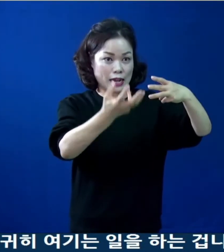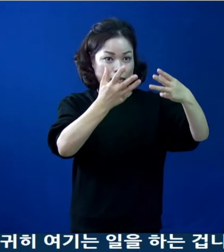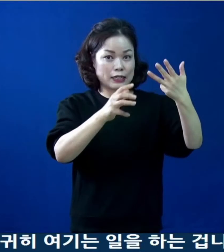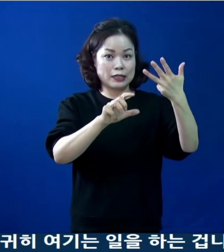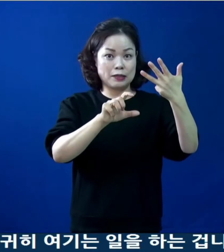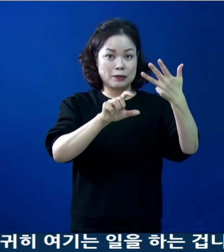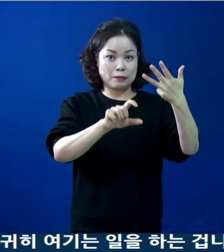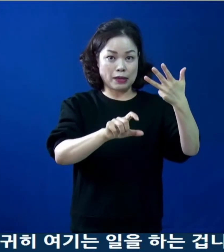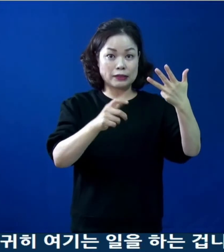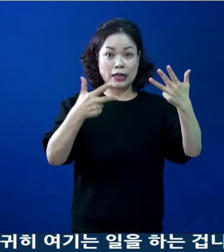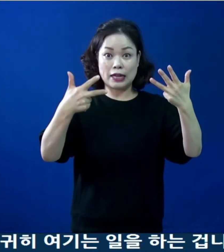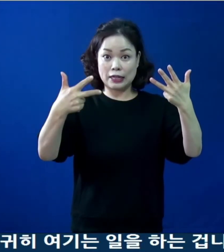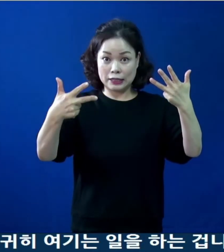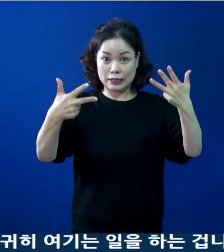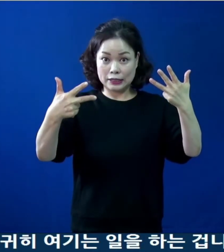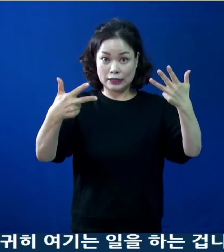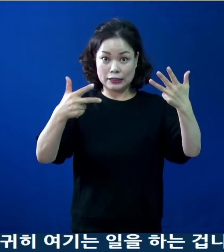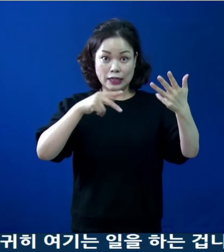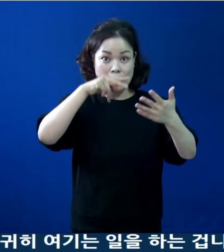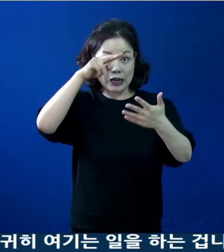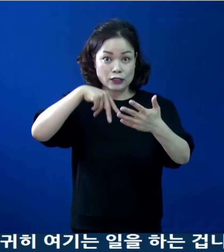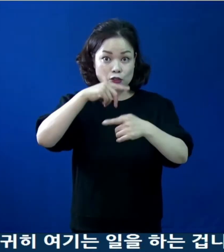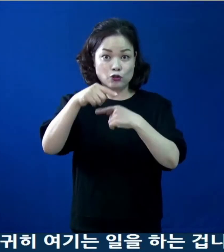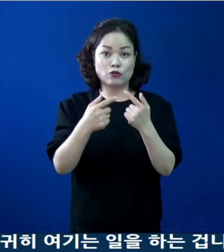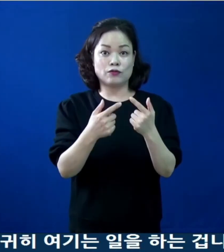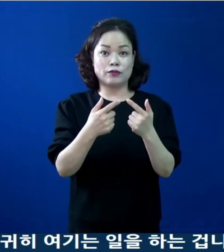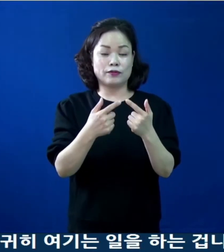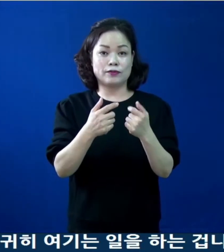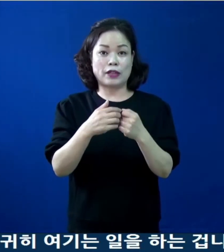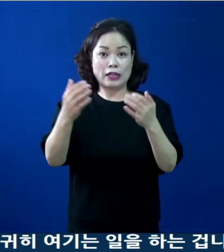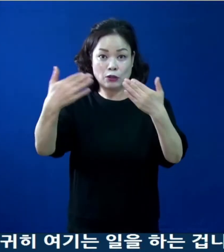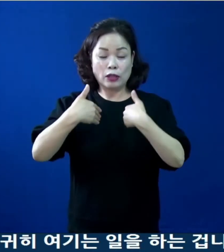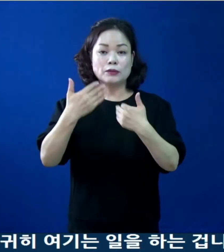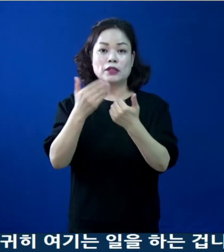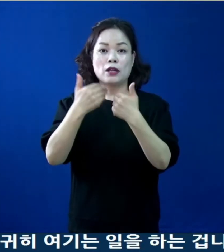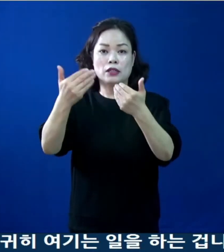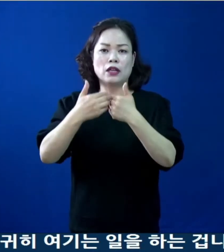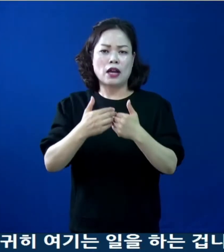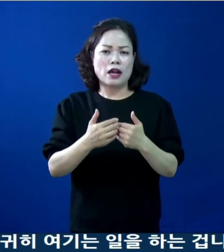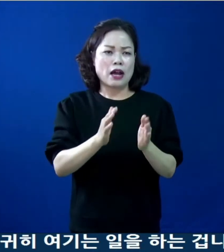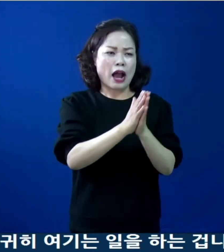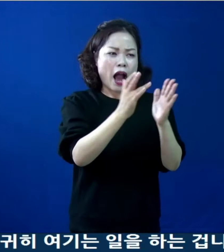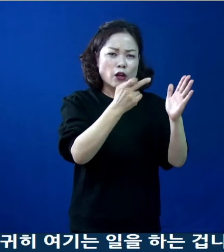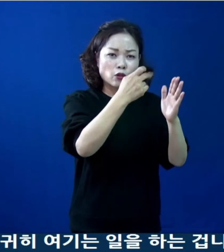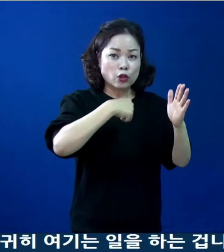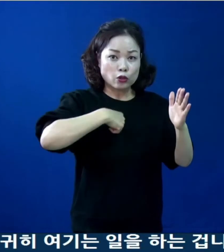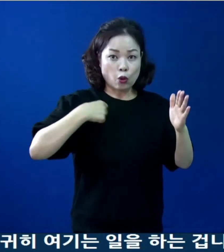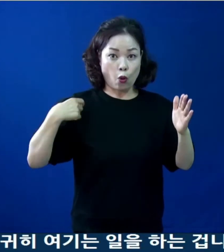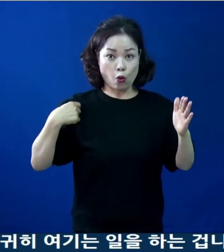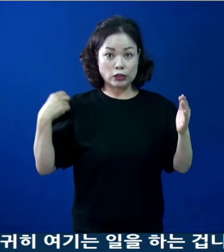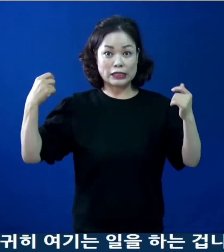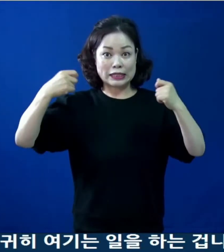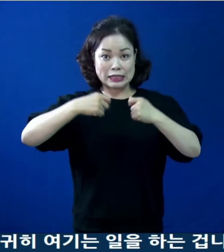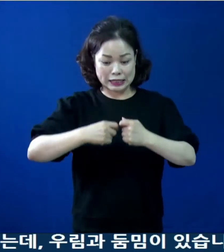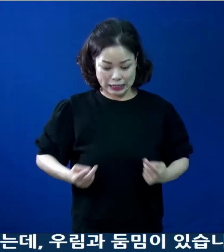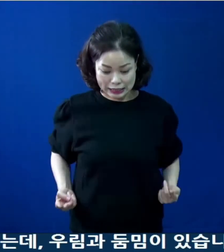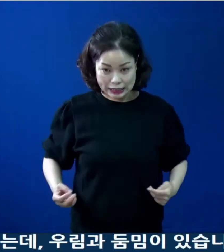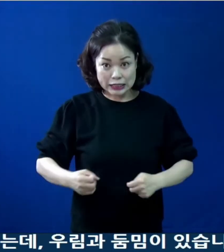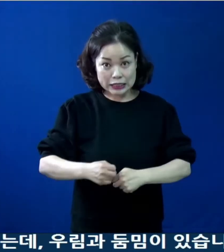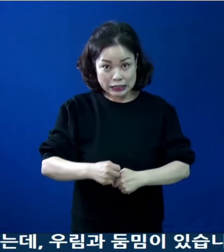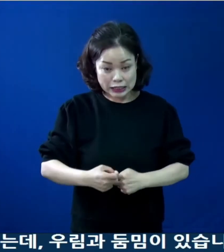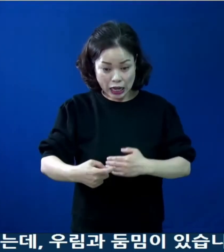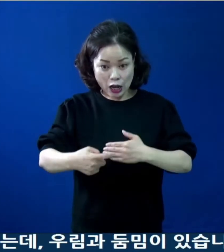8장 7절 제가 읽어나갑니다. 여러분 따라와 주셔요. 아론에게 속옷을 입히고 띠를